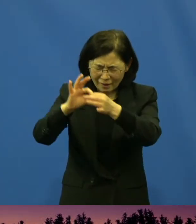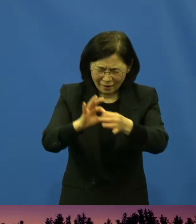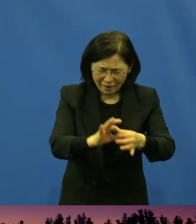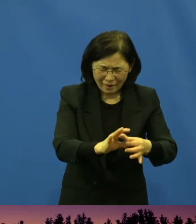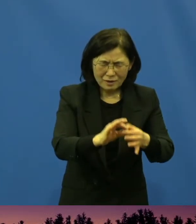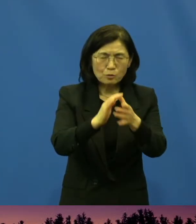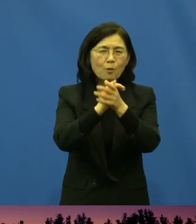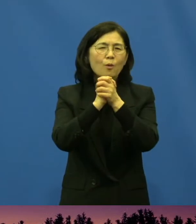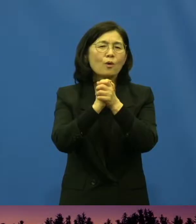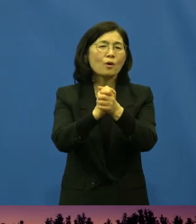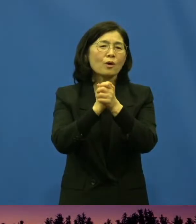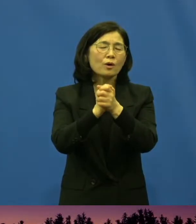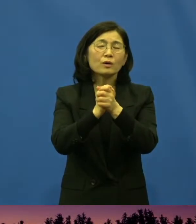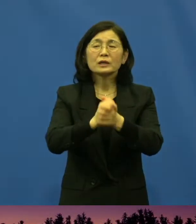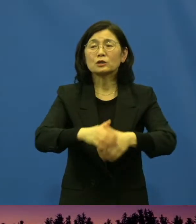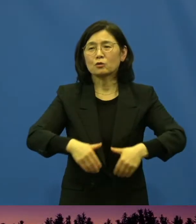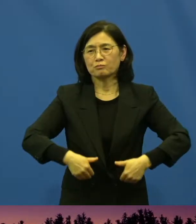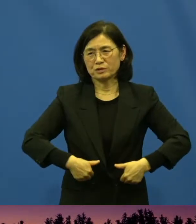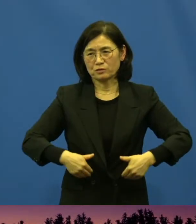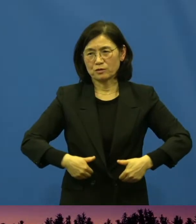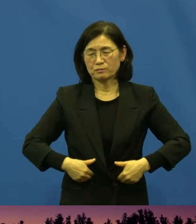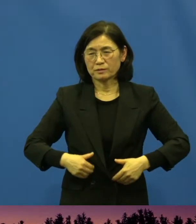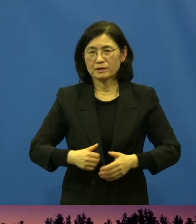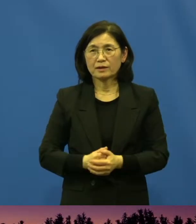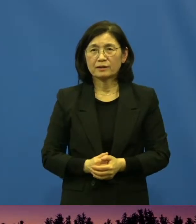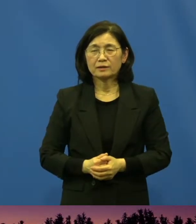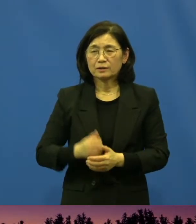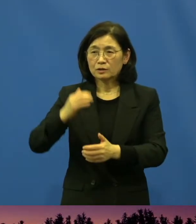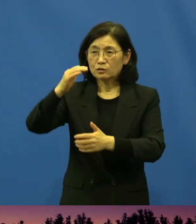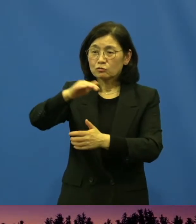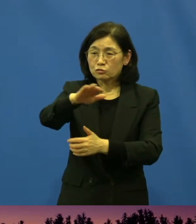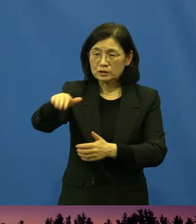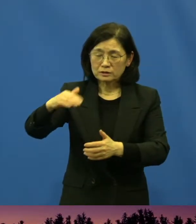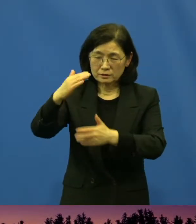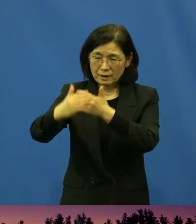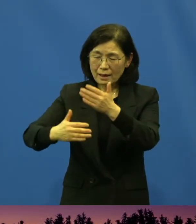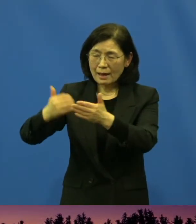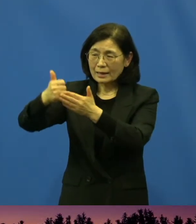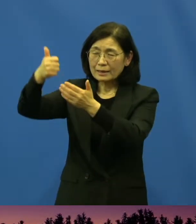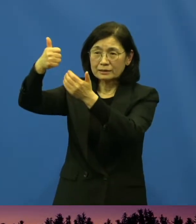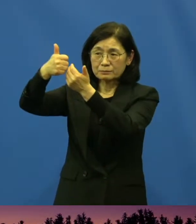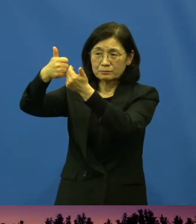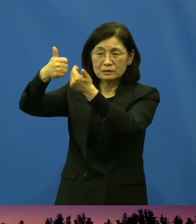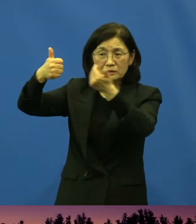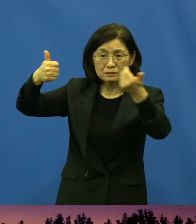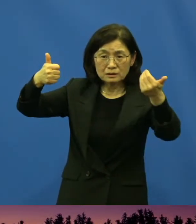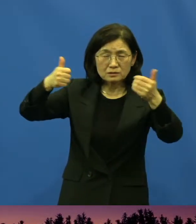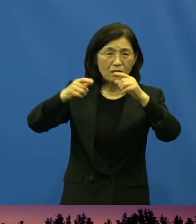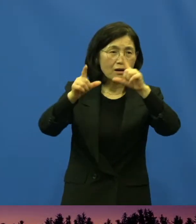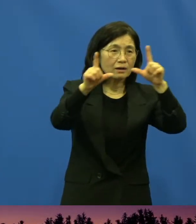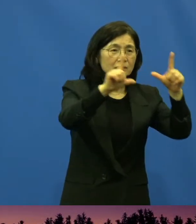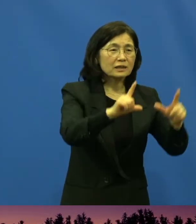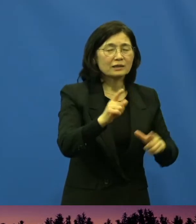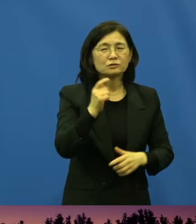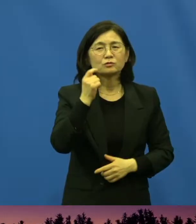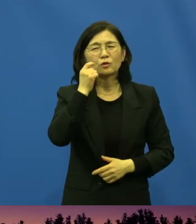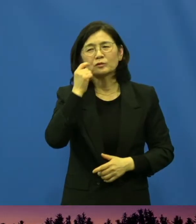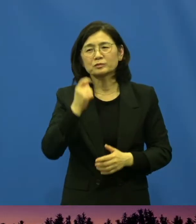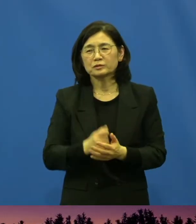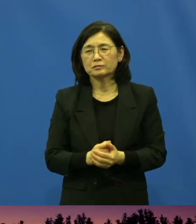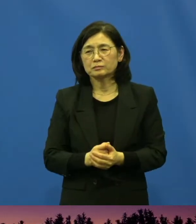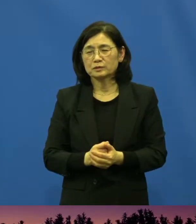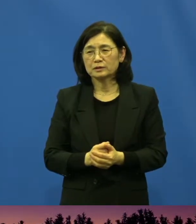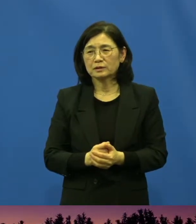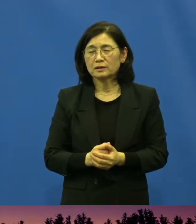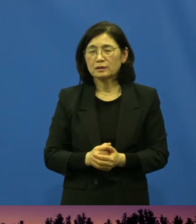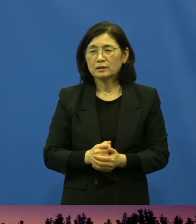여러분, 우리가 하나님과 분리되어서 우리는 존재할 수 없습니다. 요한복음 15장에 뭐라고 말합니까? 너희가 나를 떠나서는